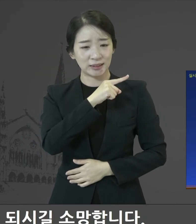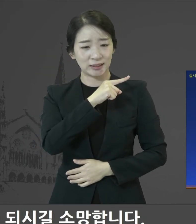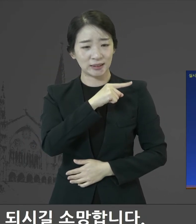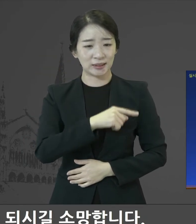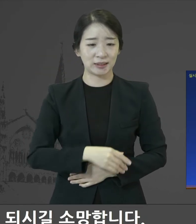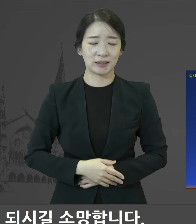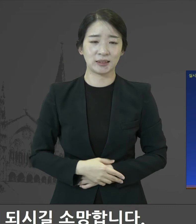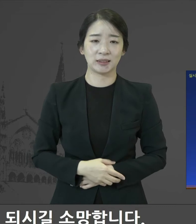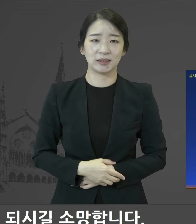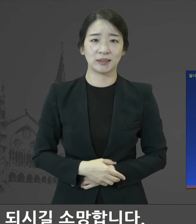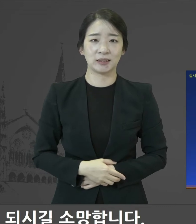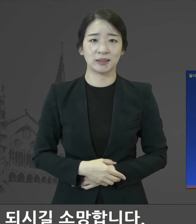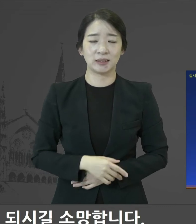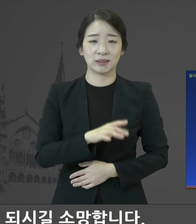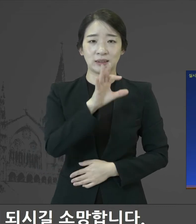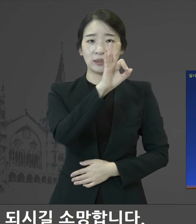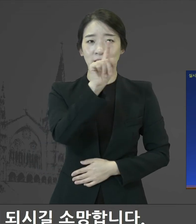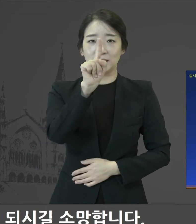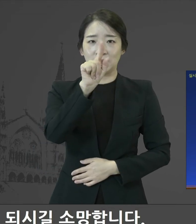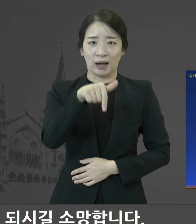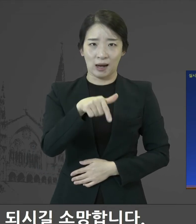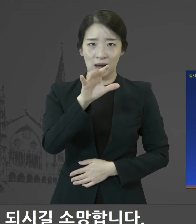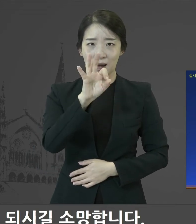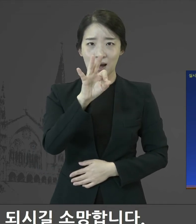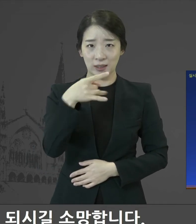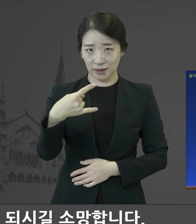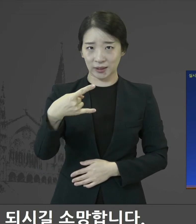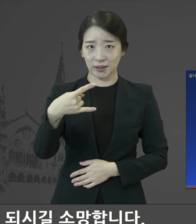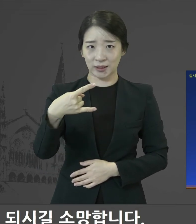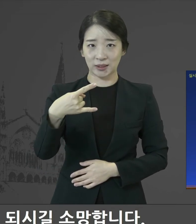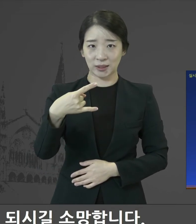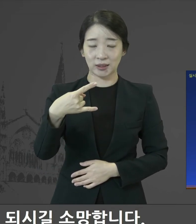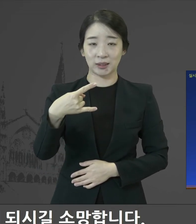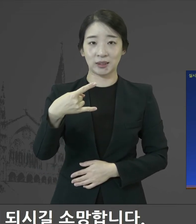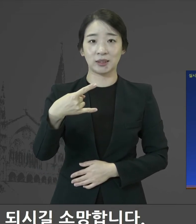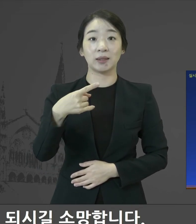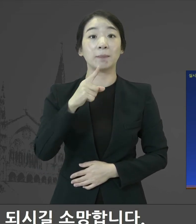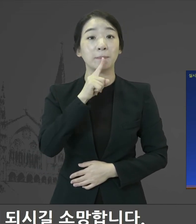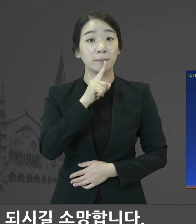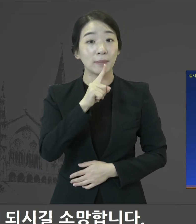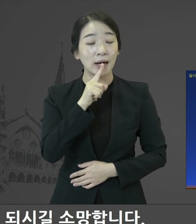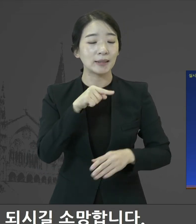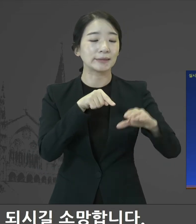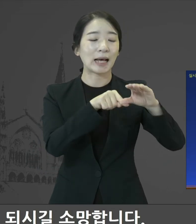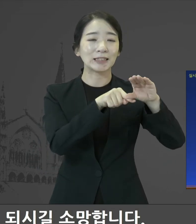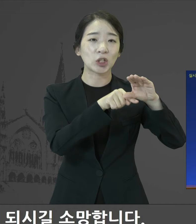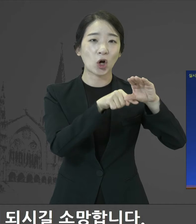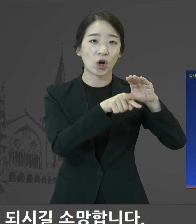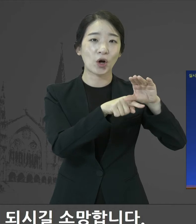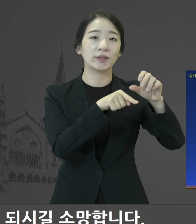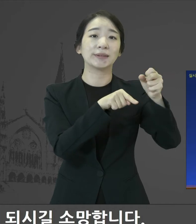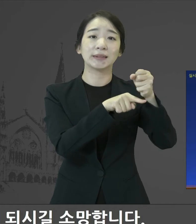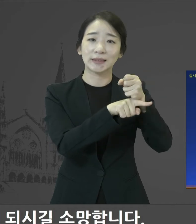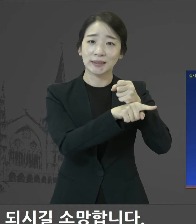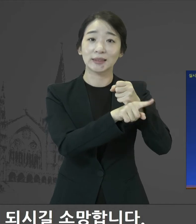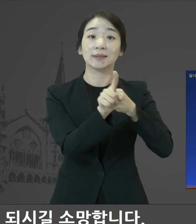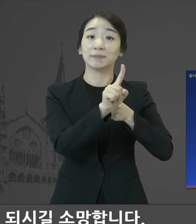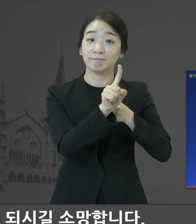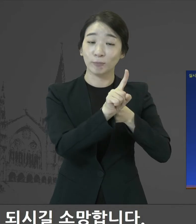이 악의라는 말을 원어대로 직역하면, 사전적으로 직역하면 어떤 뜻이